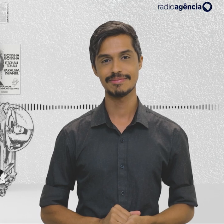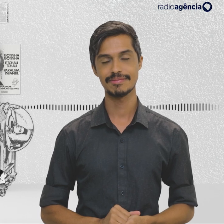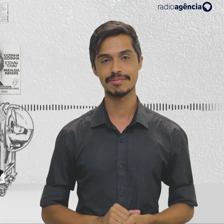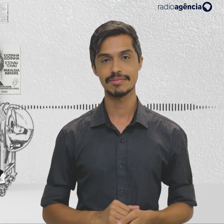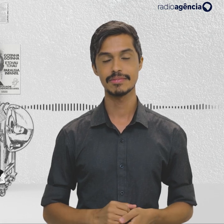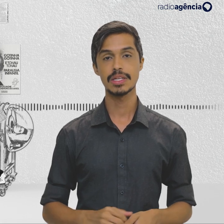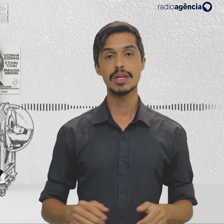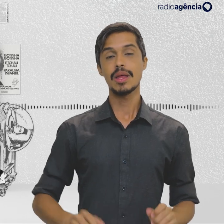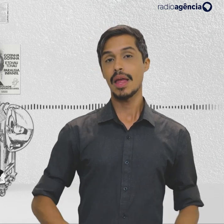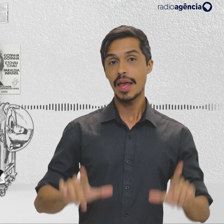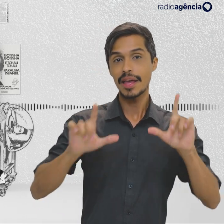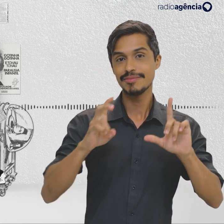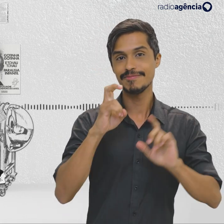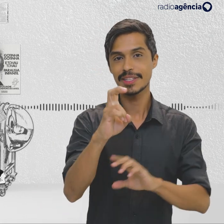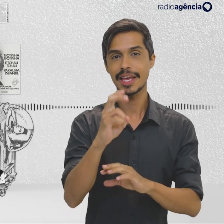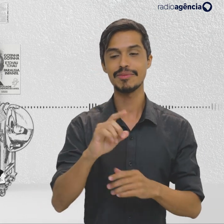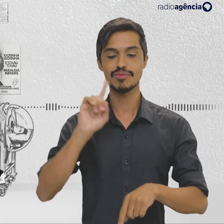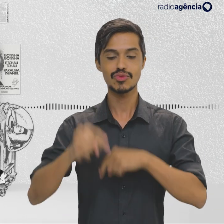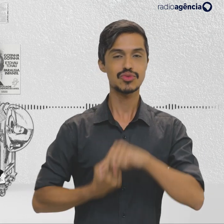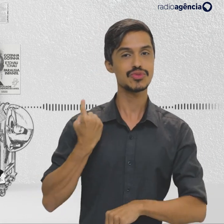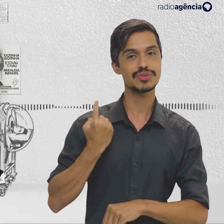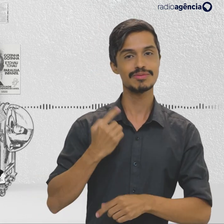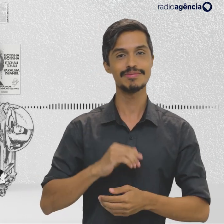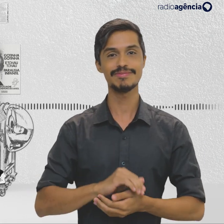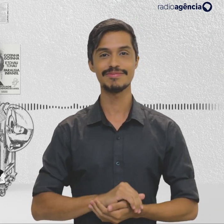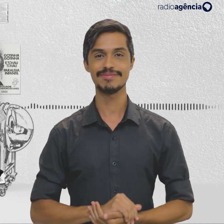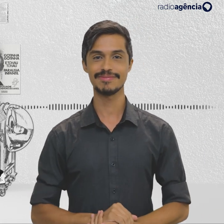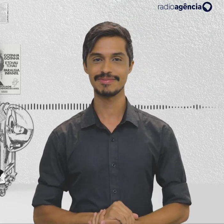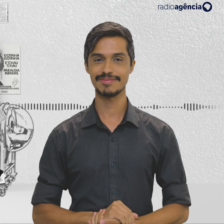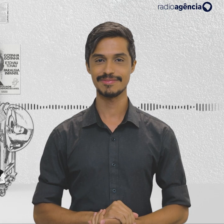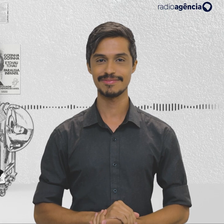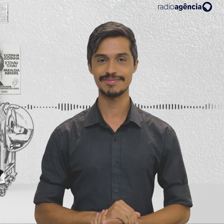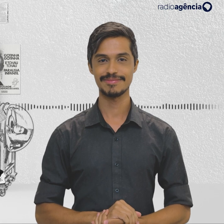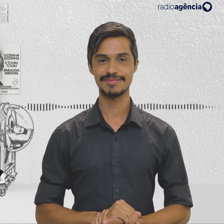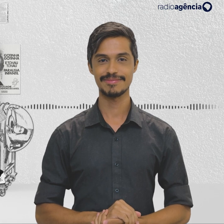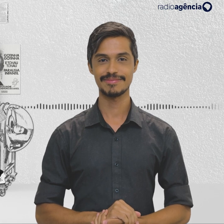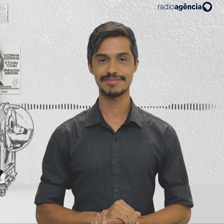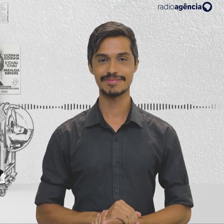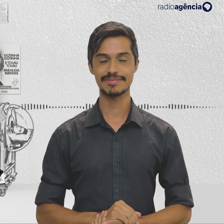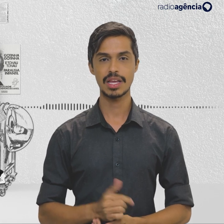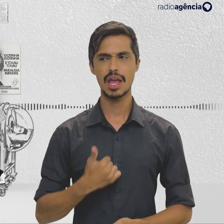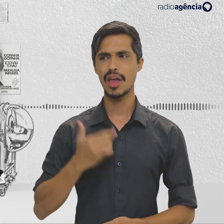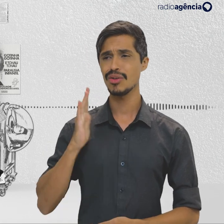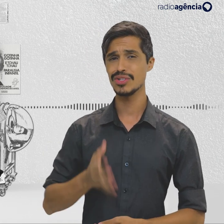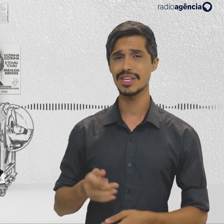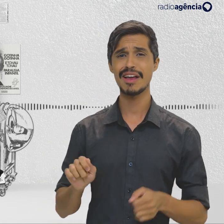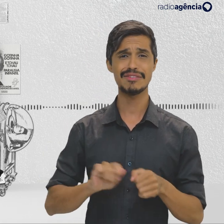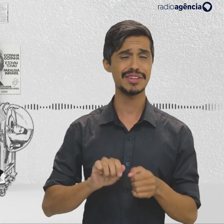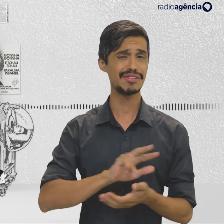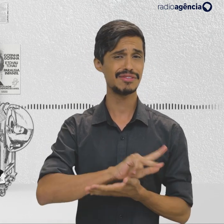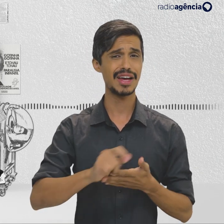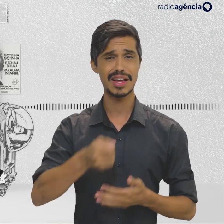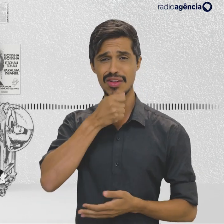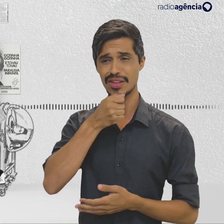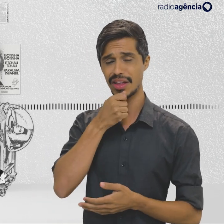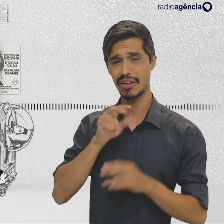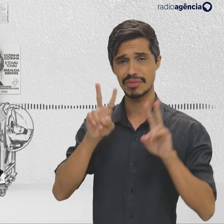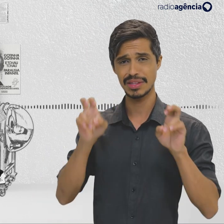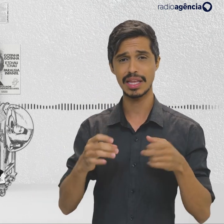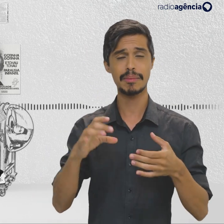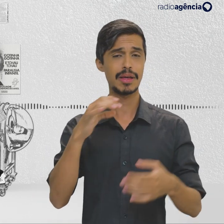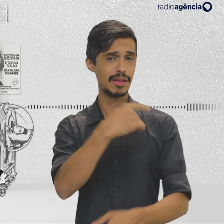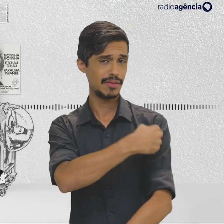queda episo volta por cima eu já fiz muitas matérias sobre